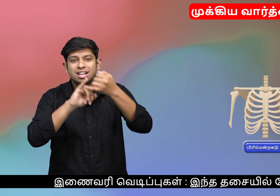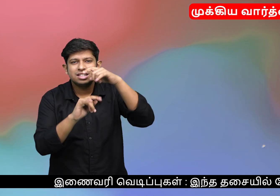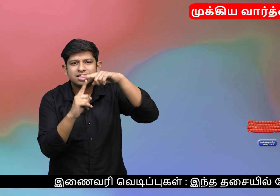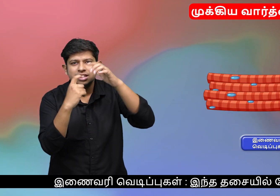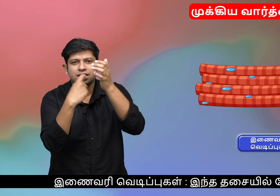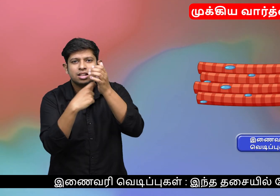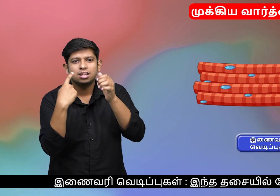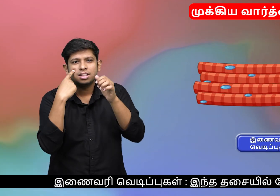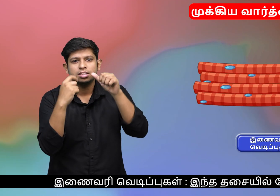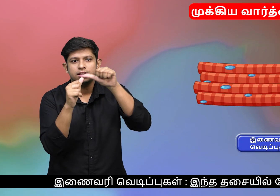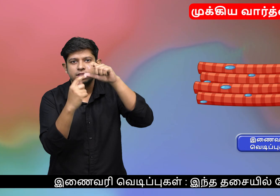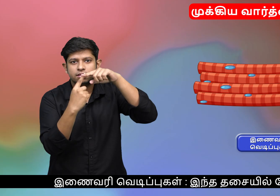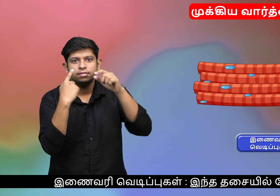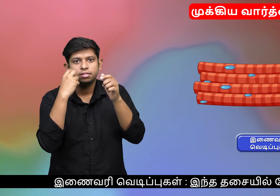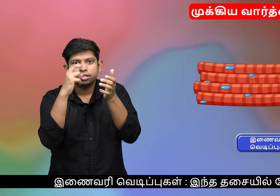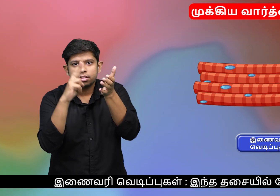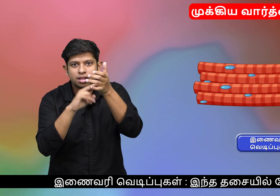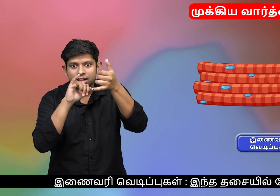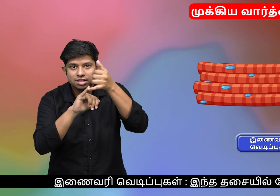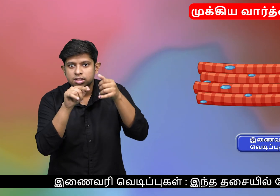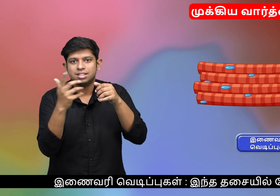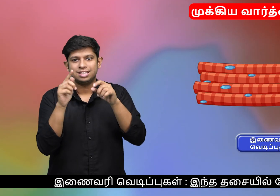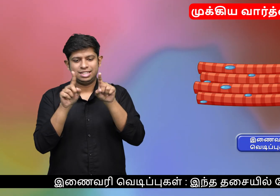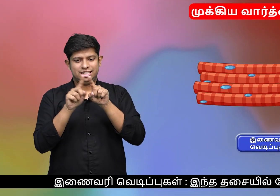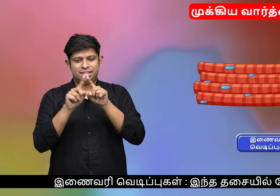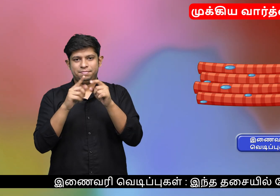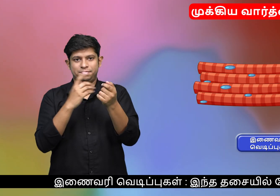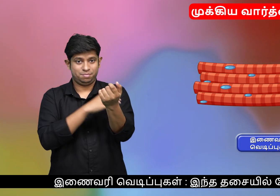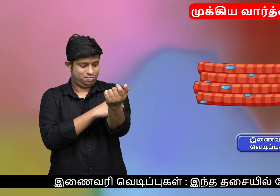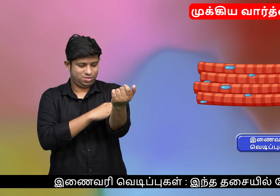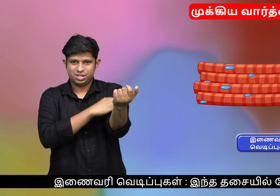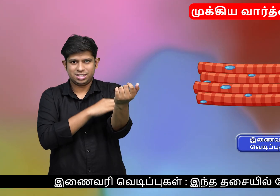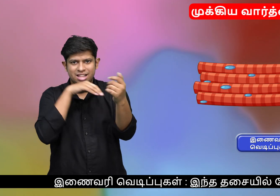இணைவரி வெடிப்புகள். இந்த தசையில் கோடுகள்.